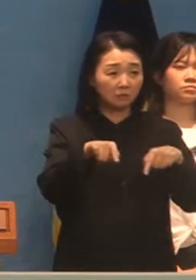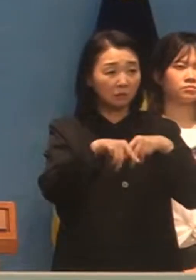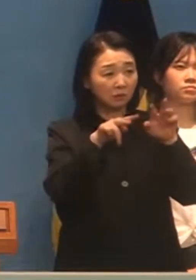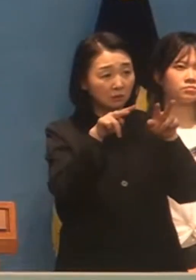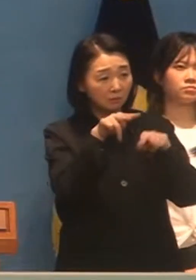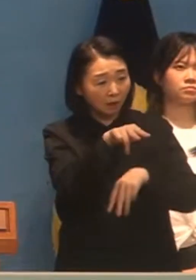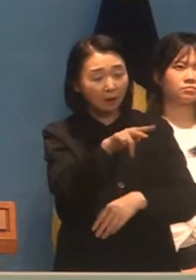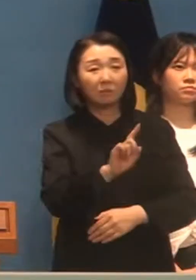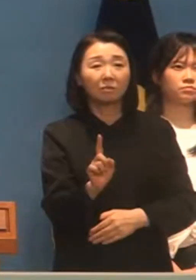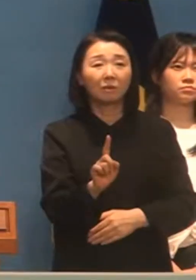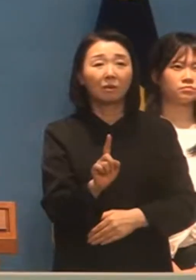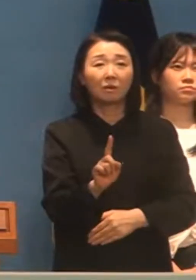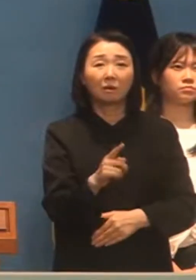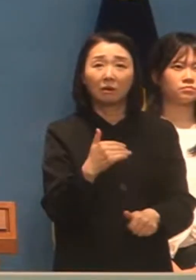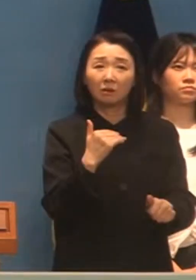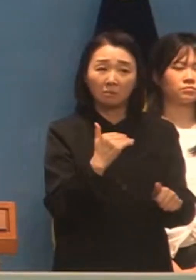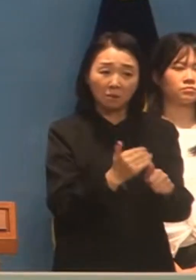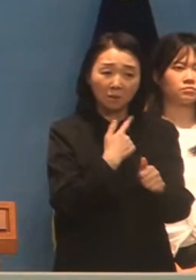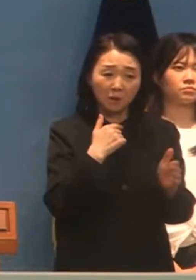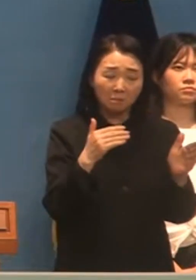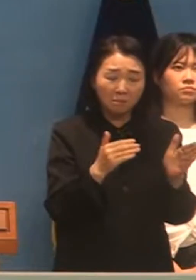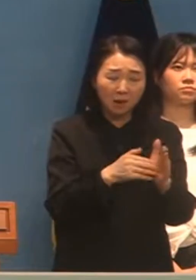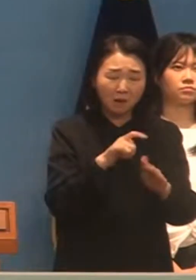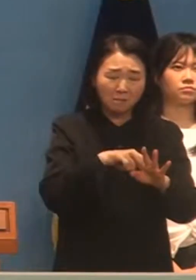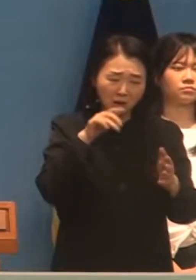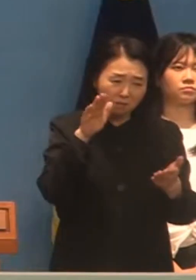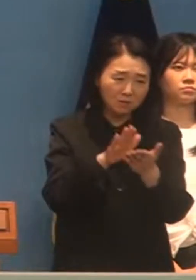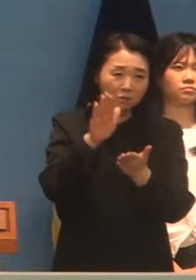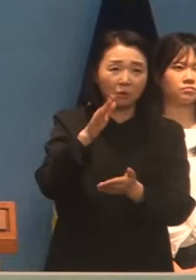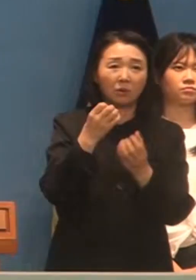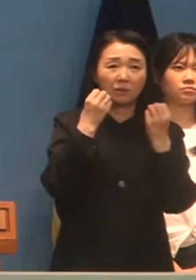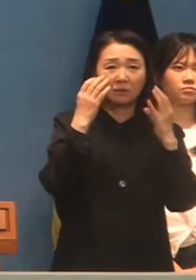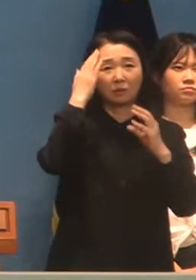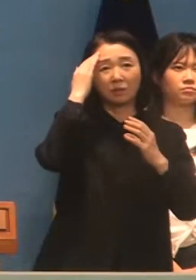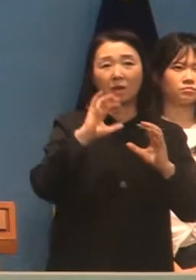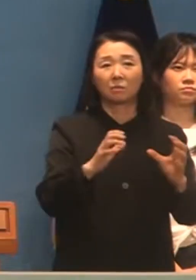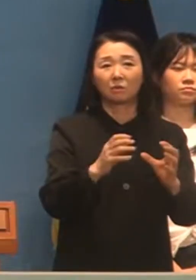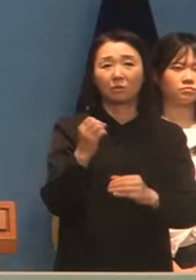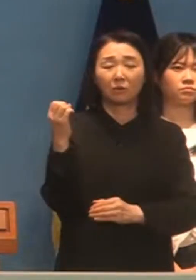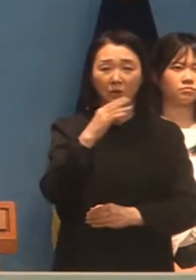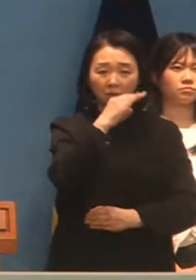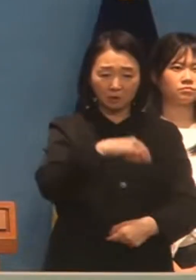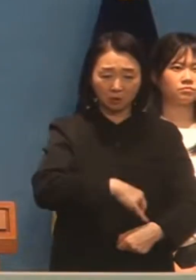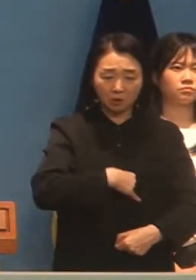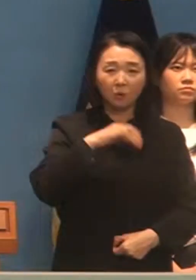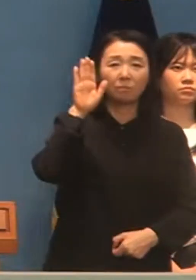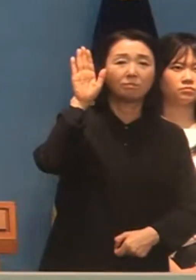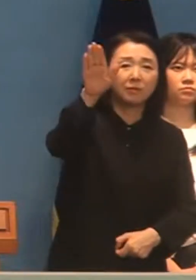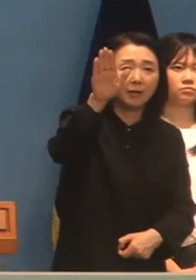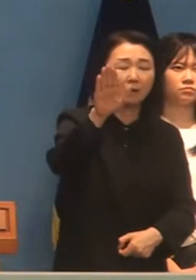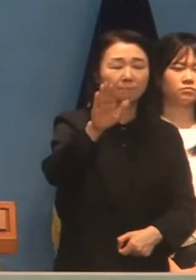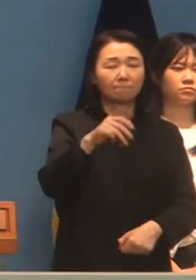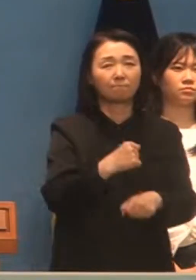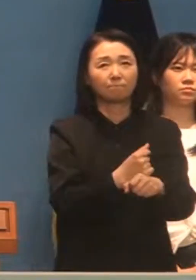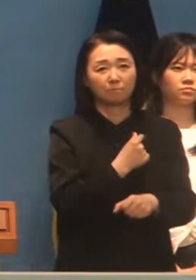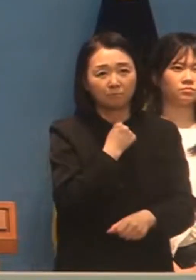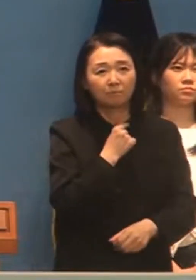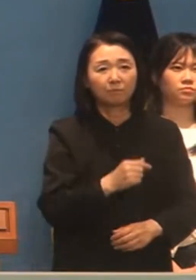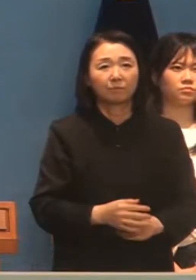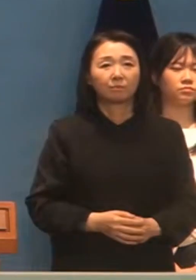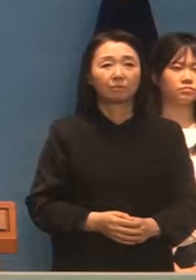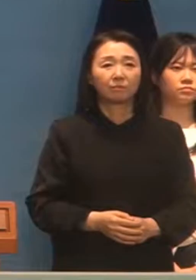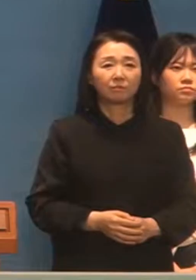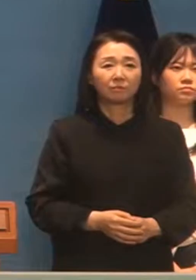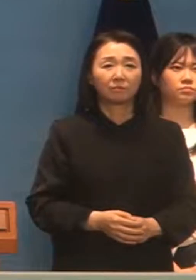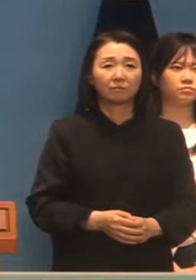있습니다. 파면을 이뤄낸 그 열망이 새로운 대한민국 그리고 더 정의로운 미래를 부르고 있습니다.